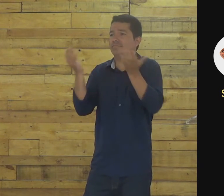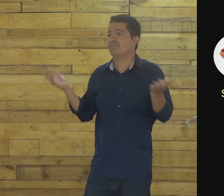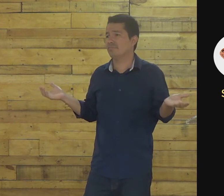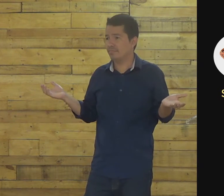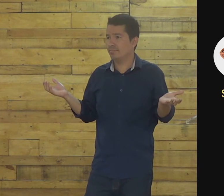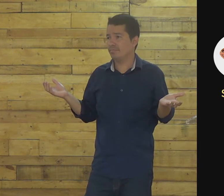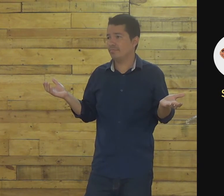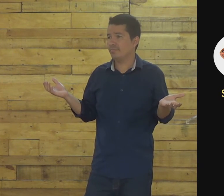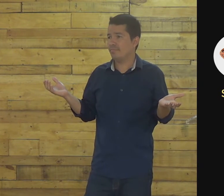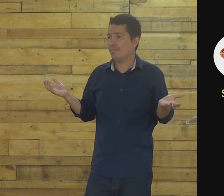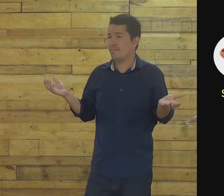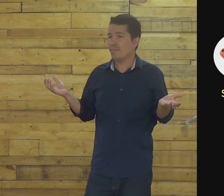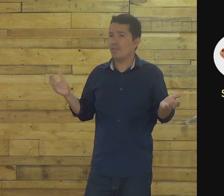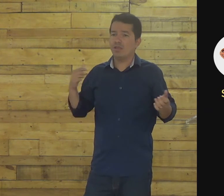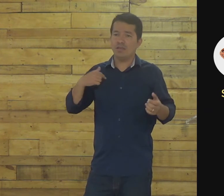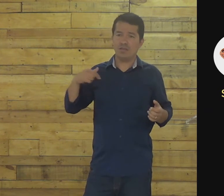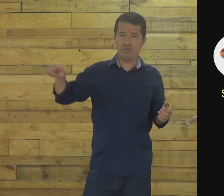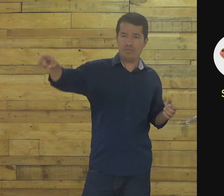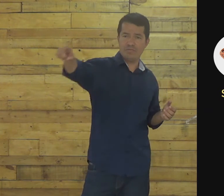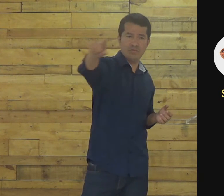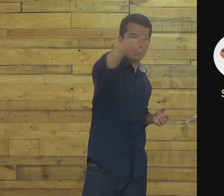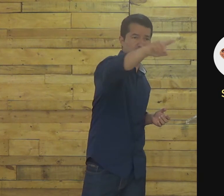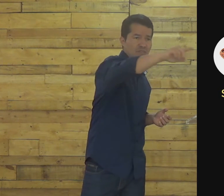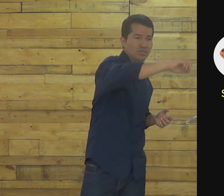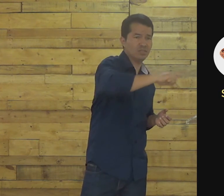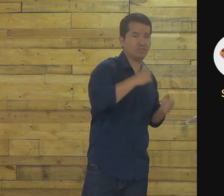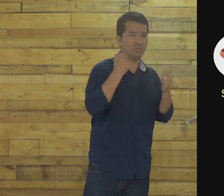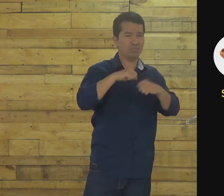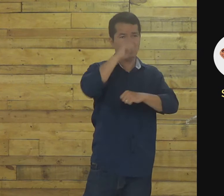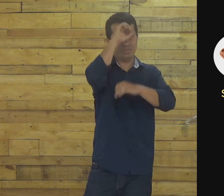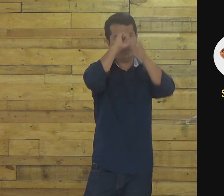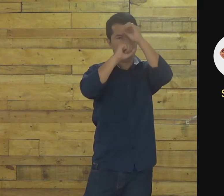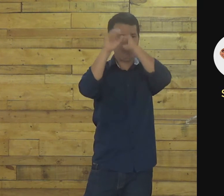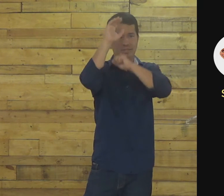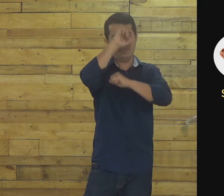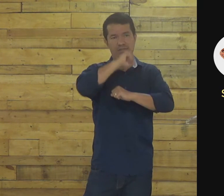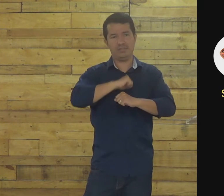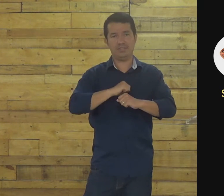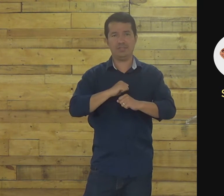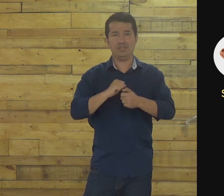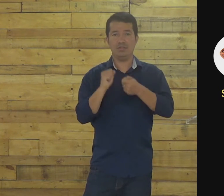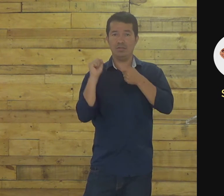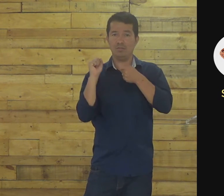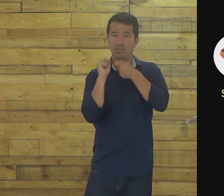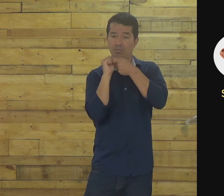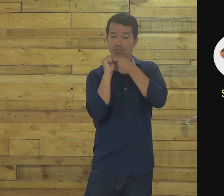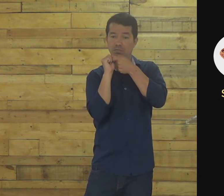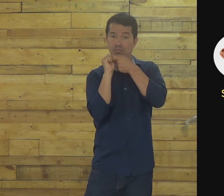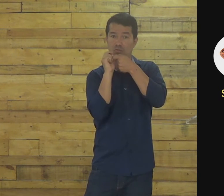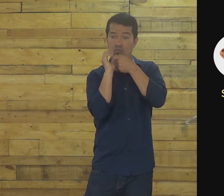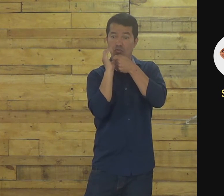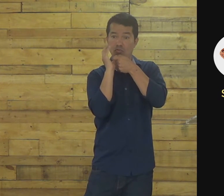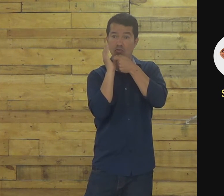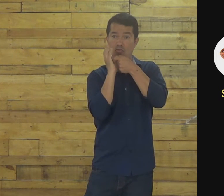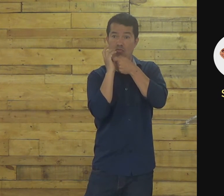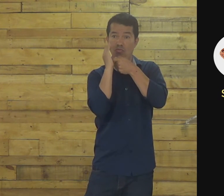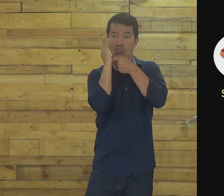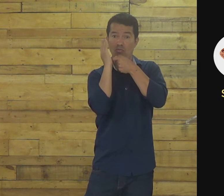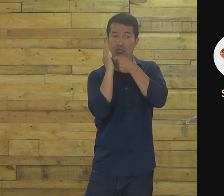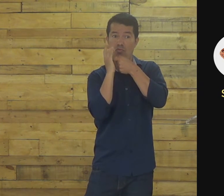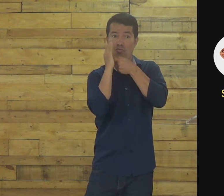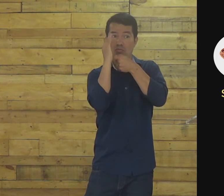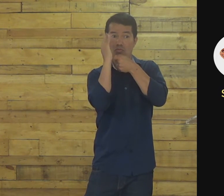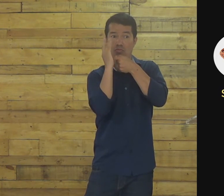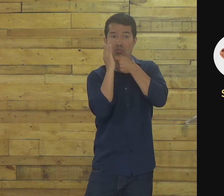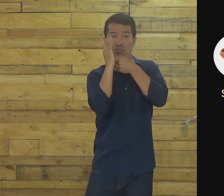Ninguém vai poder acender por você. Você não pode. Todos vocês que estão aqui devem aprender